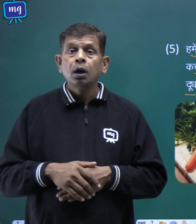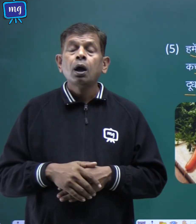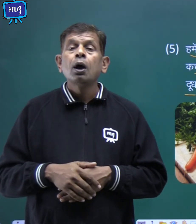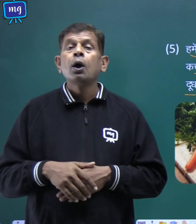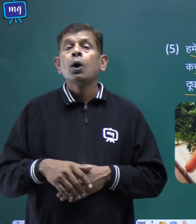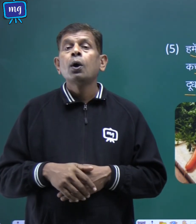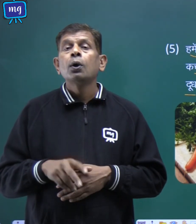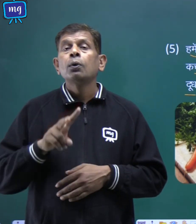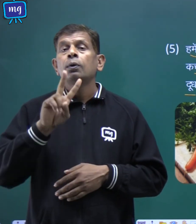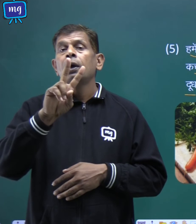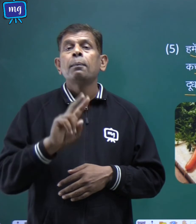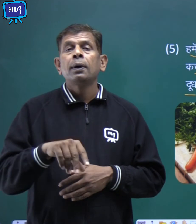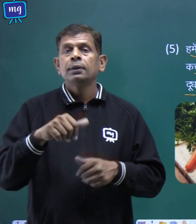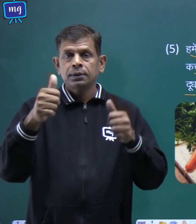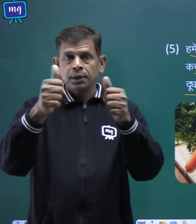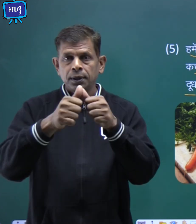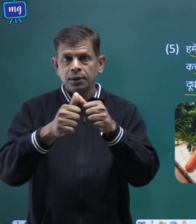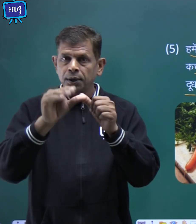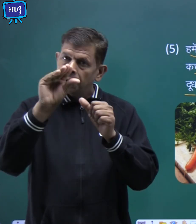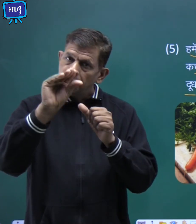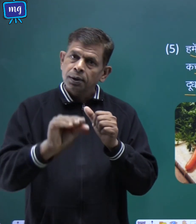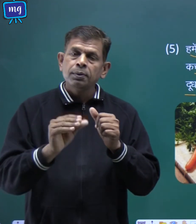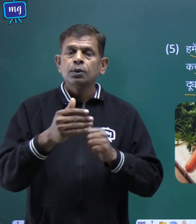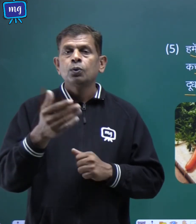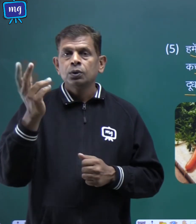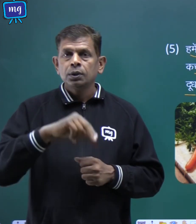विटामिन ए की कमी से होते हैं।